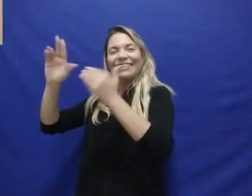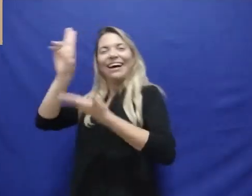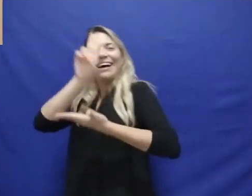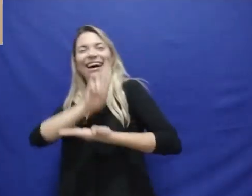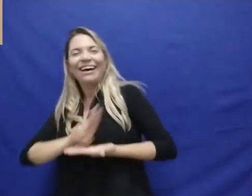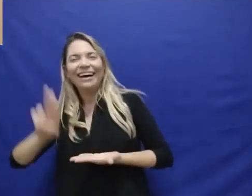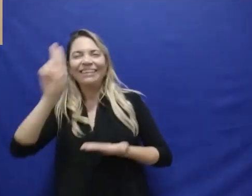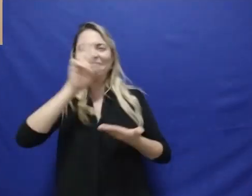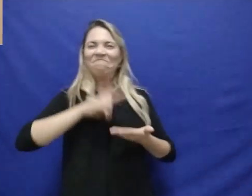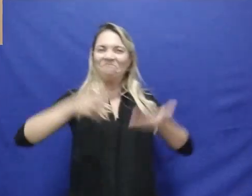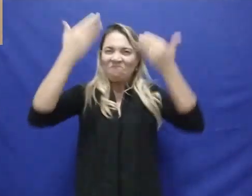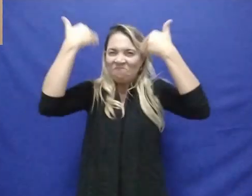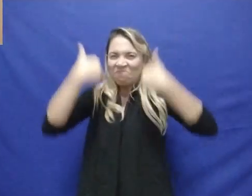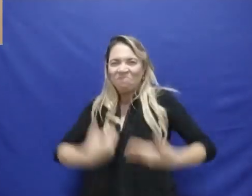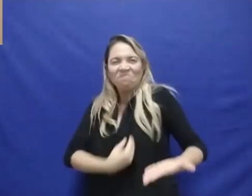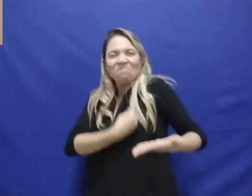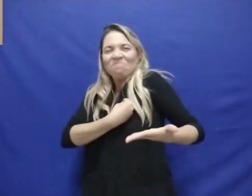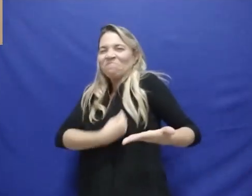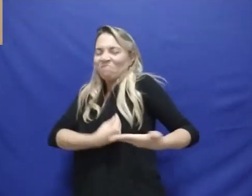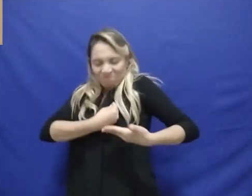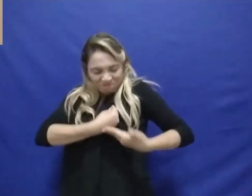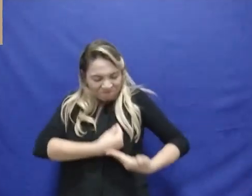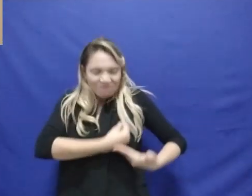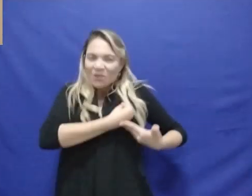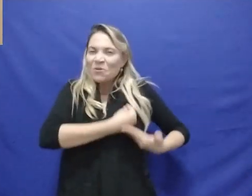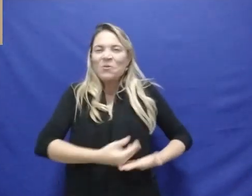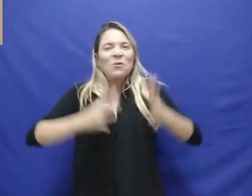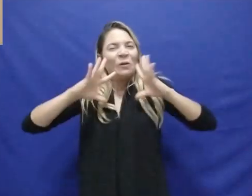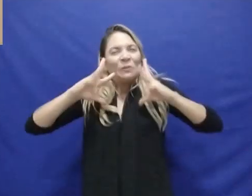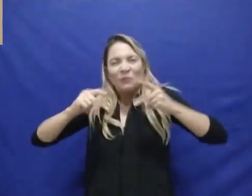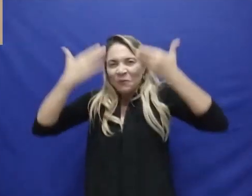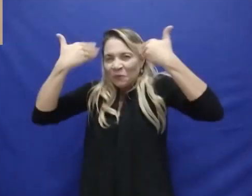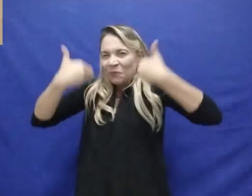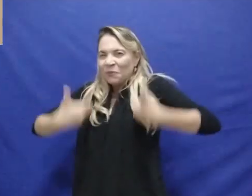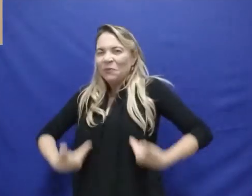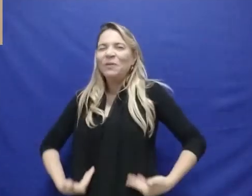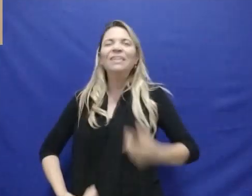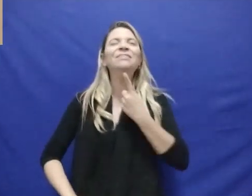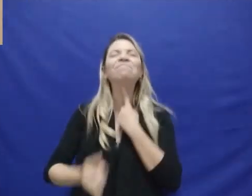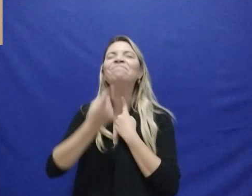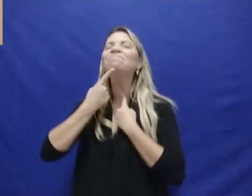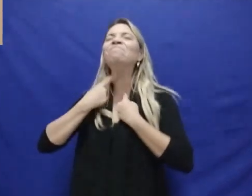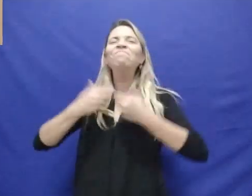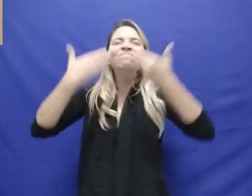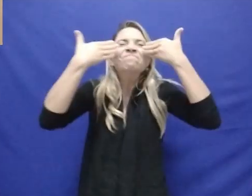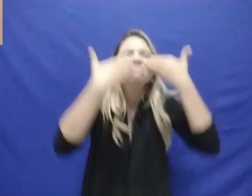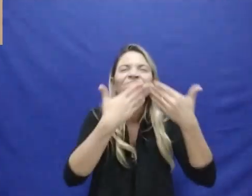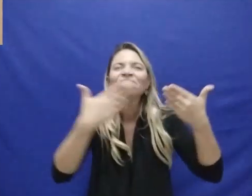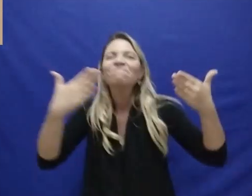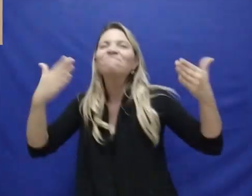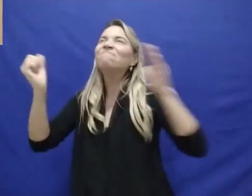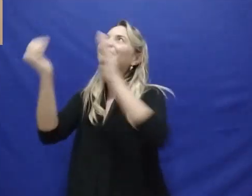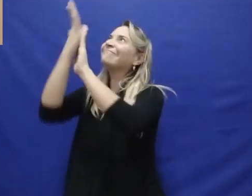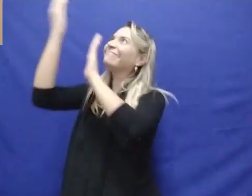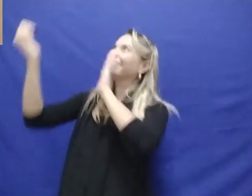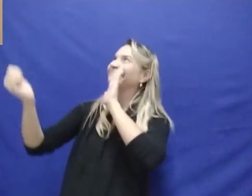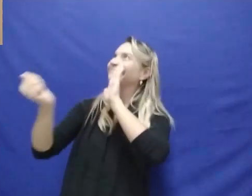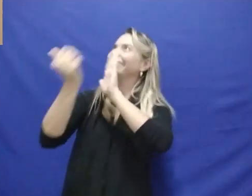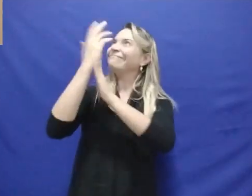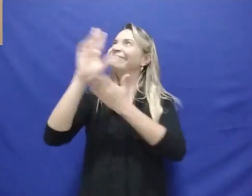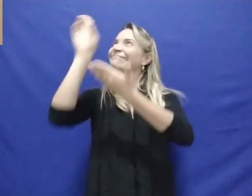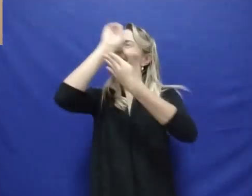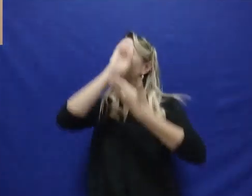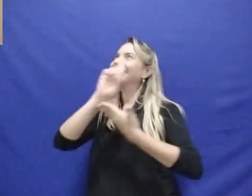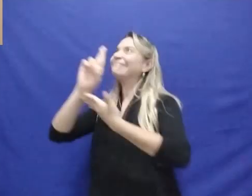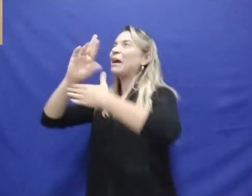Usa, Senhor, todo meu ser pra teu louvor.